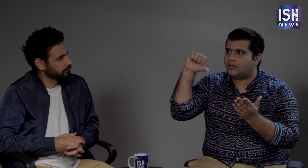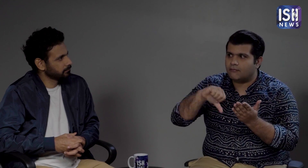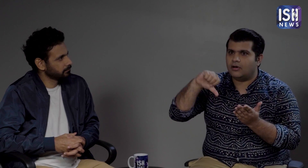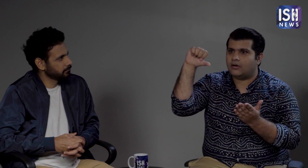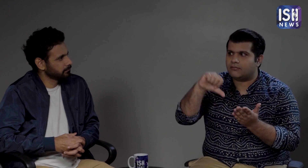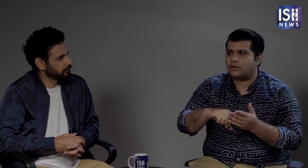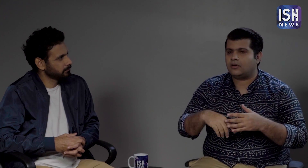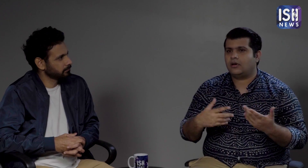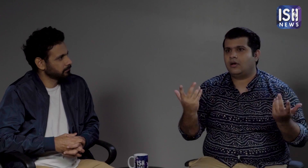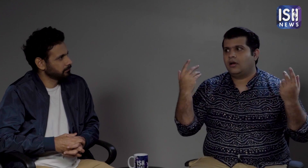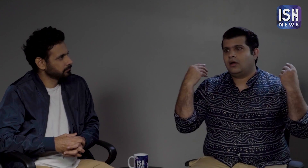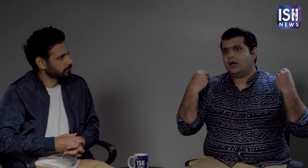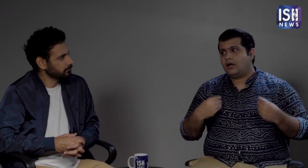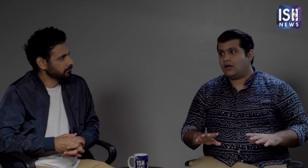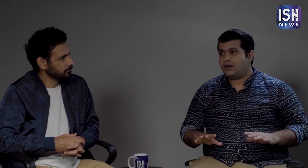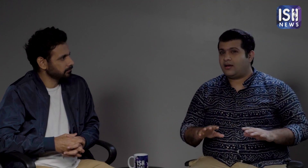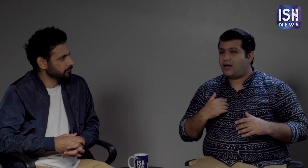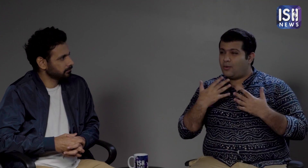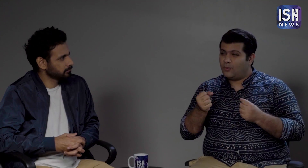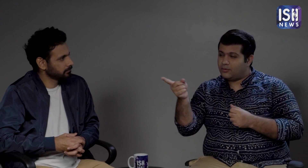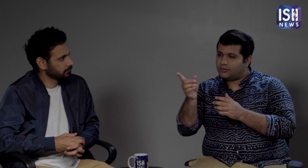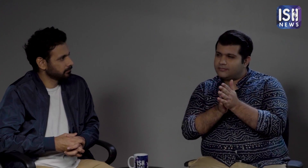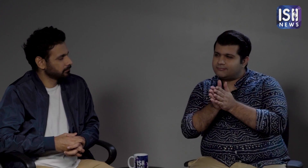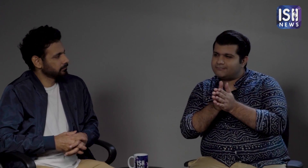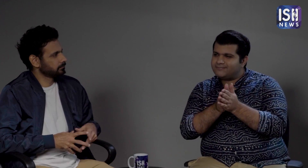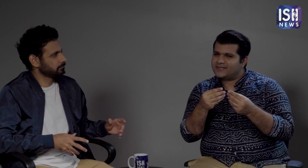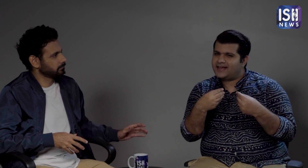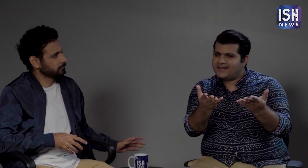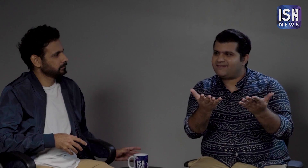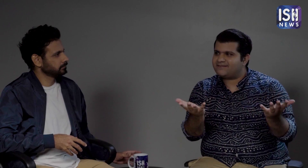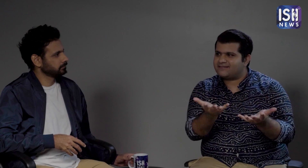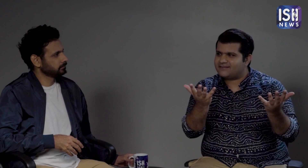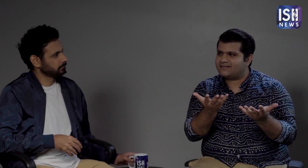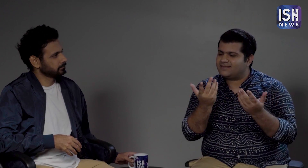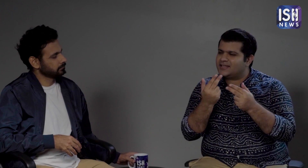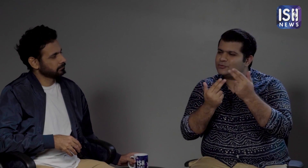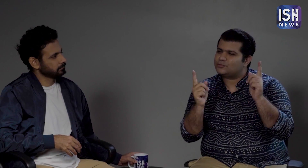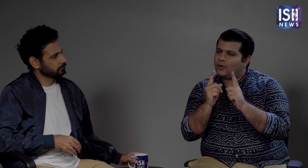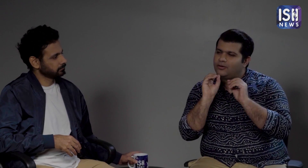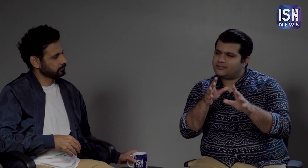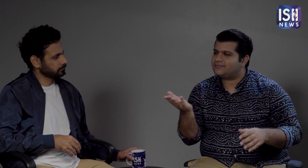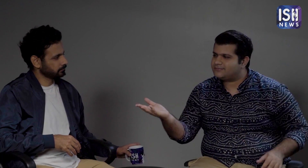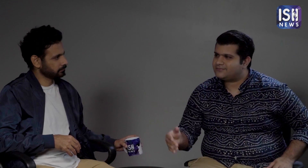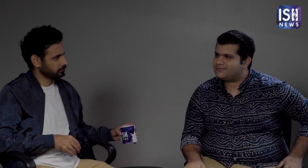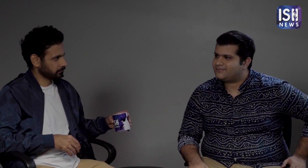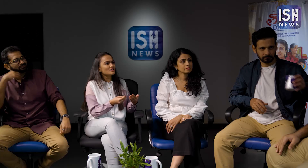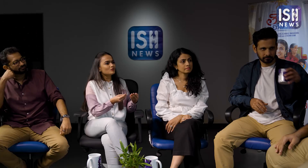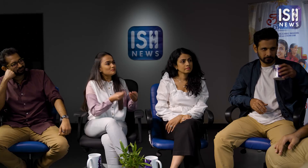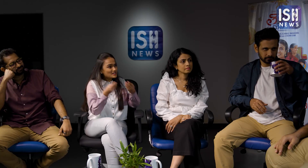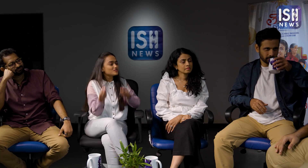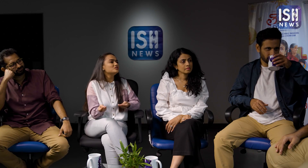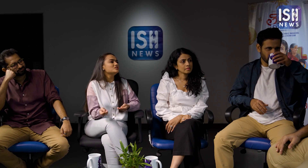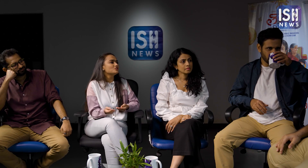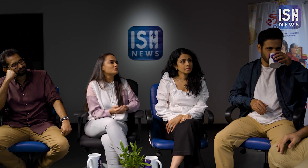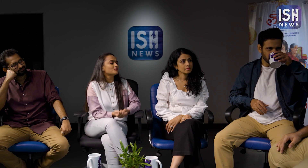सारी चीज़ें करनी होती है, बट वो कभी कर ही नहीं पाते. वो लोग इतने कंटाल जाते हैं. फिर तो आप कुछ मोटिवेशनल स्पीच या